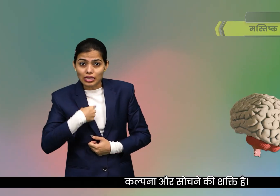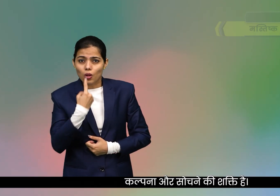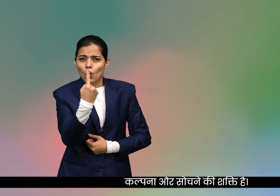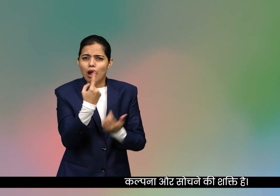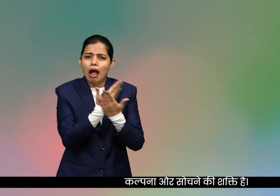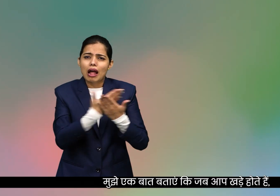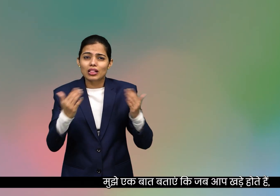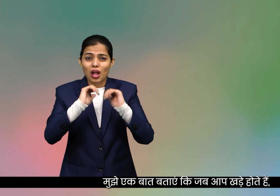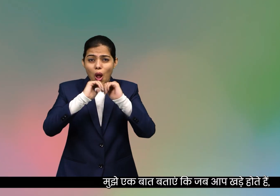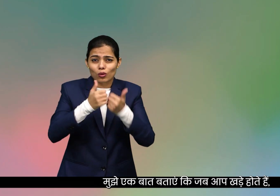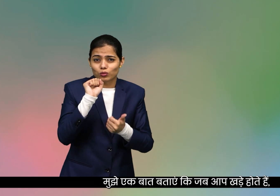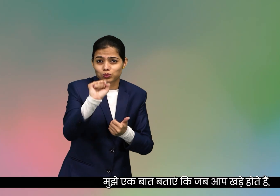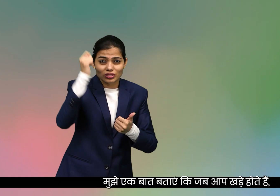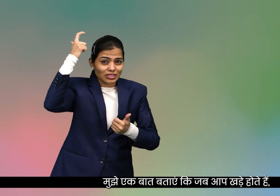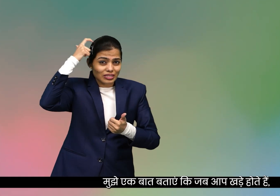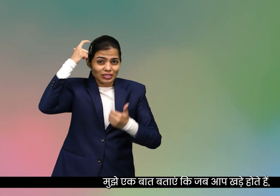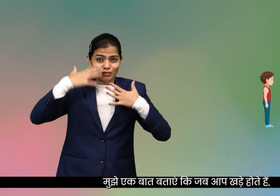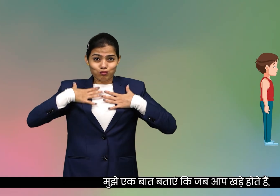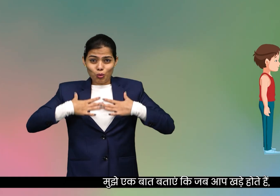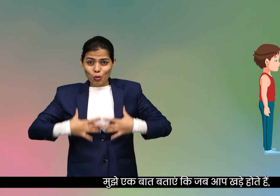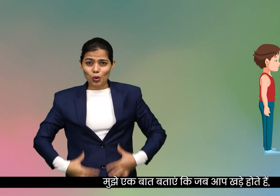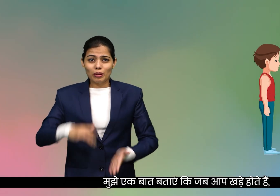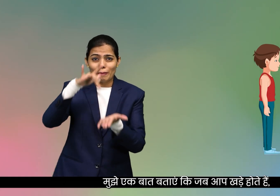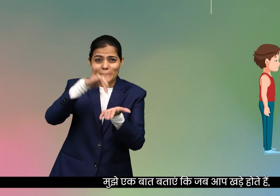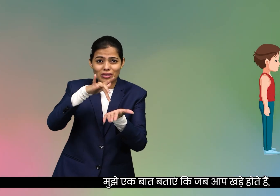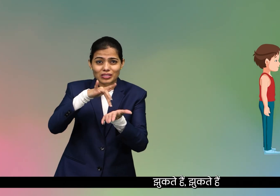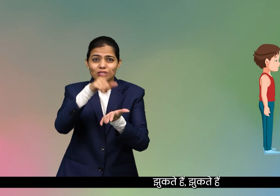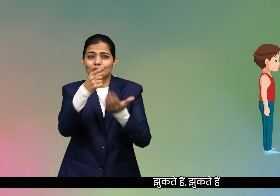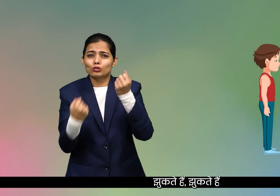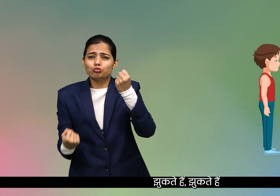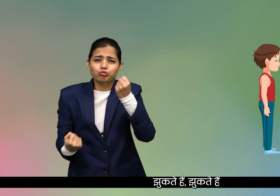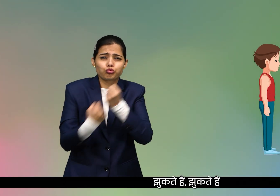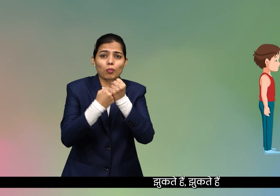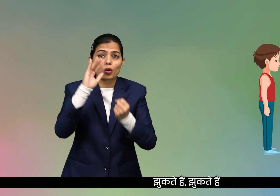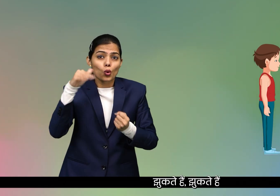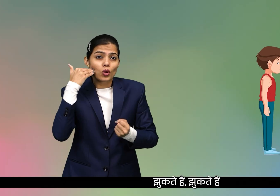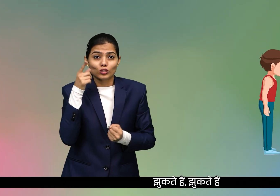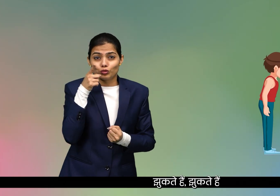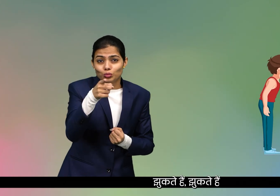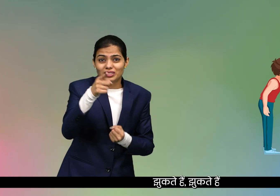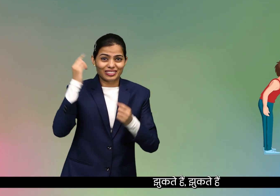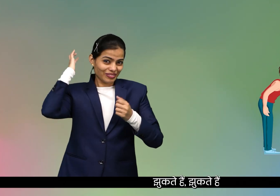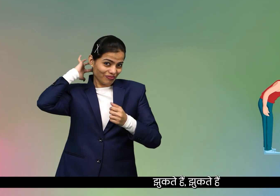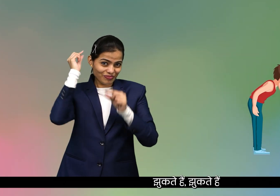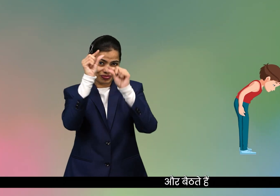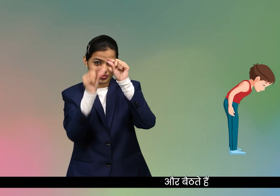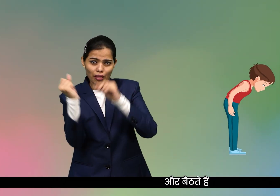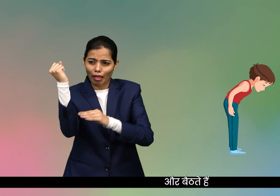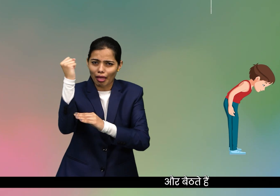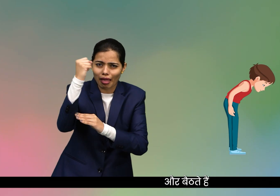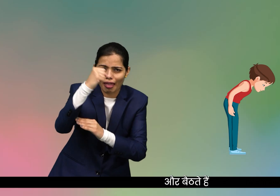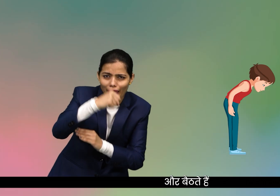की शक्ति है। मुझे एक बात बताइए कि जब आप खड़े होते हैं, झुकते हैं